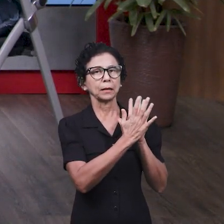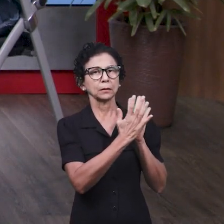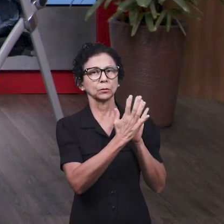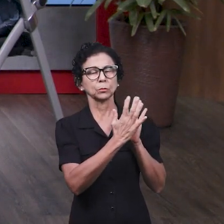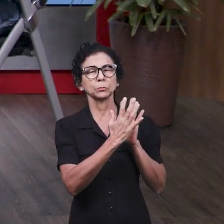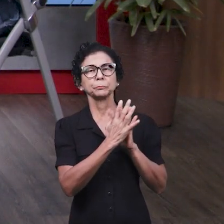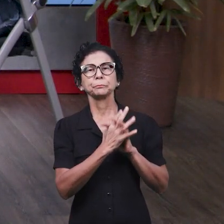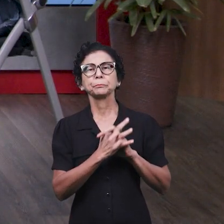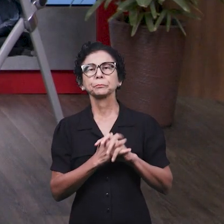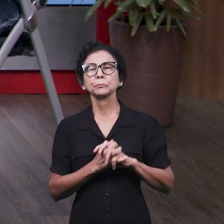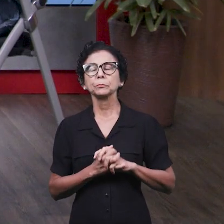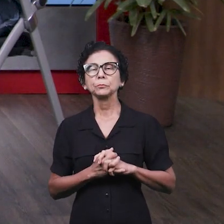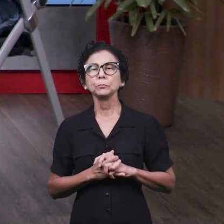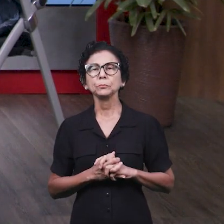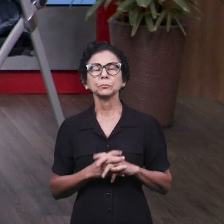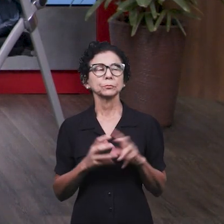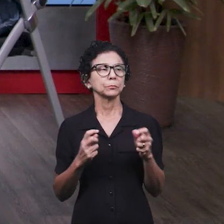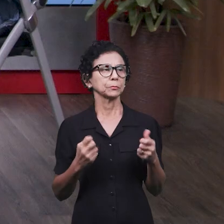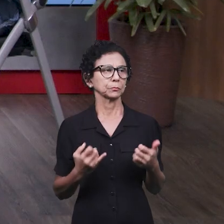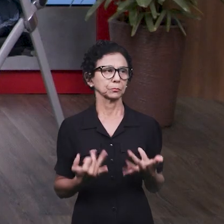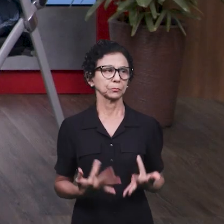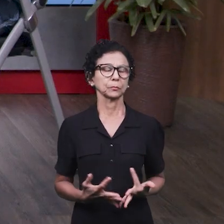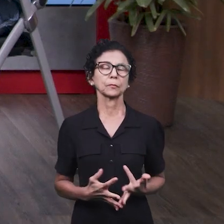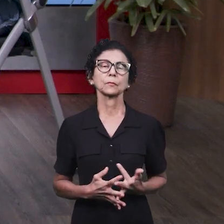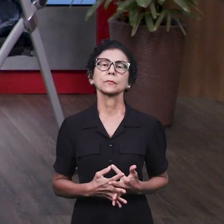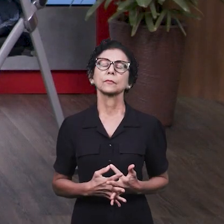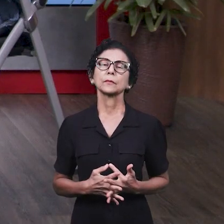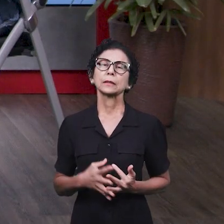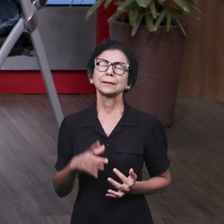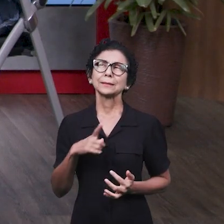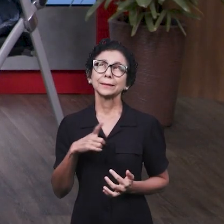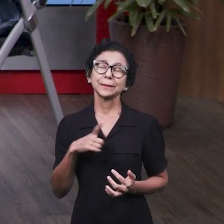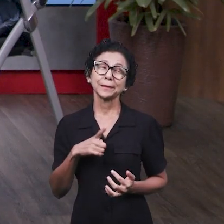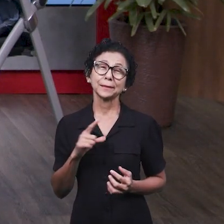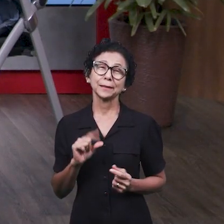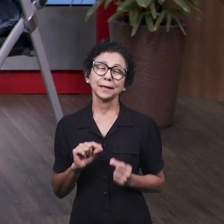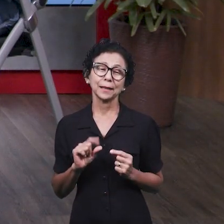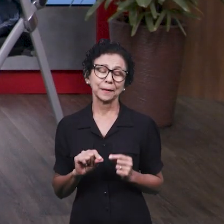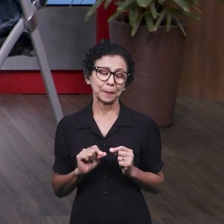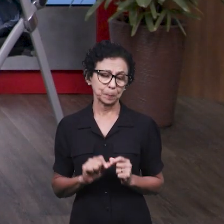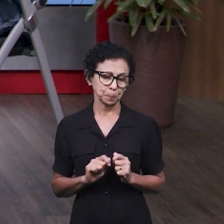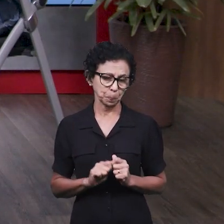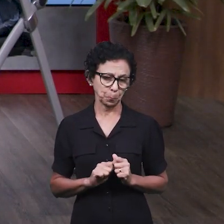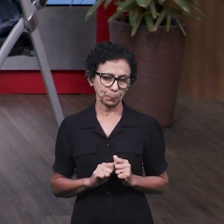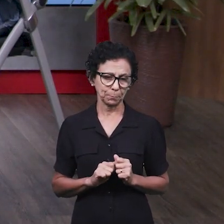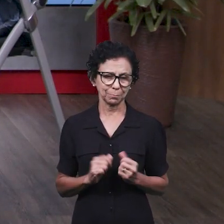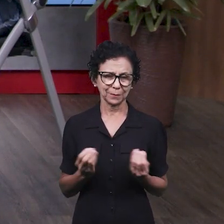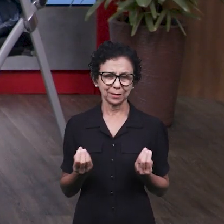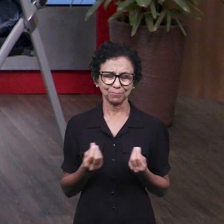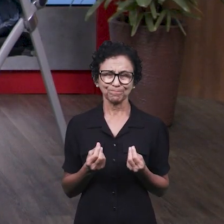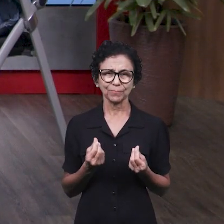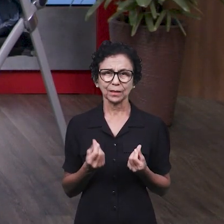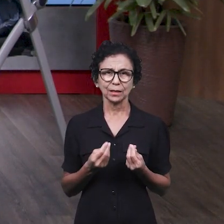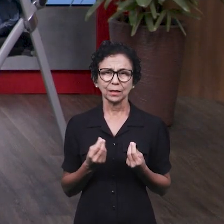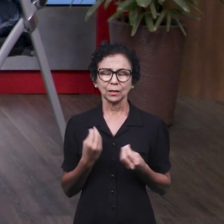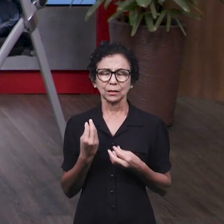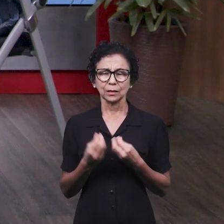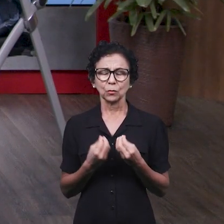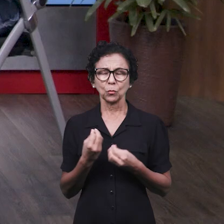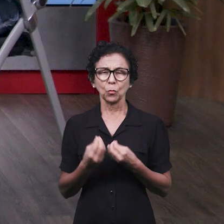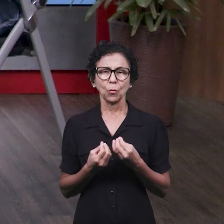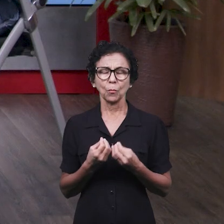esclareceu, além disso, existe alguma percepção, assim, algum sinal, né,